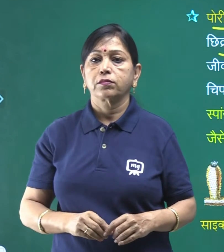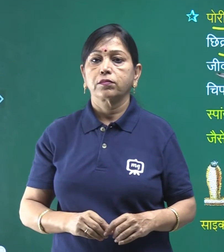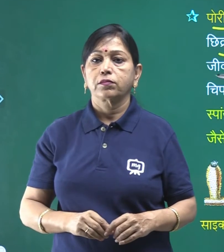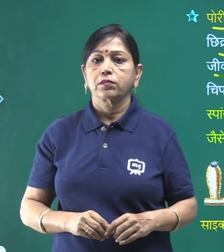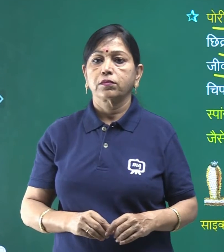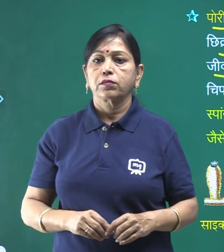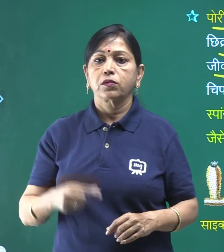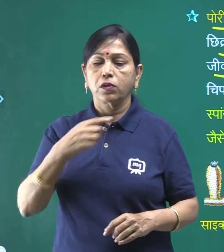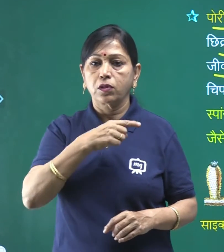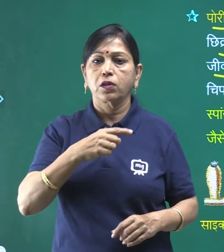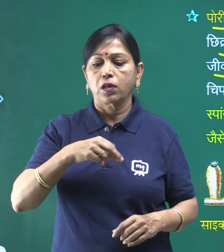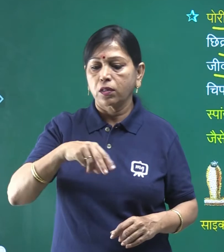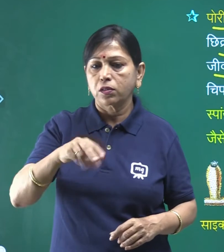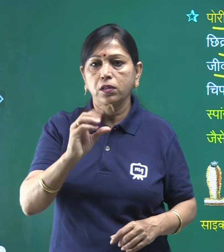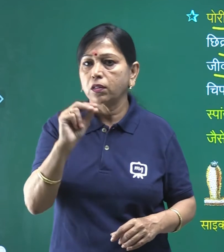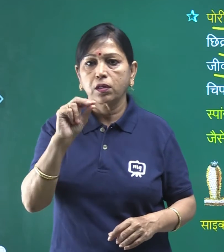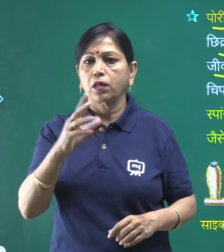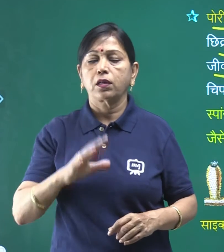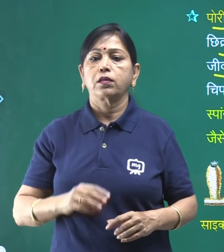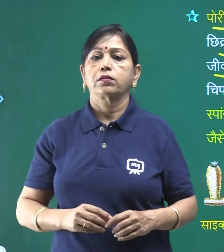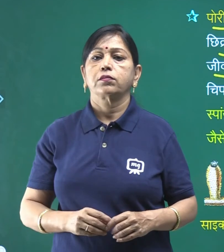ये अचल जीव है